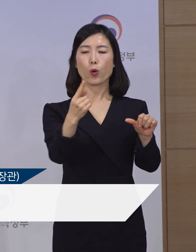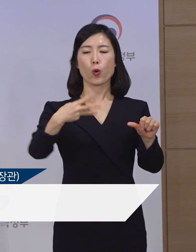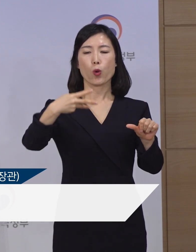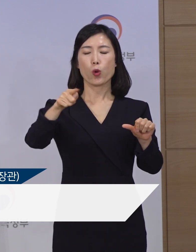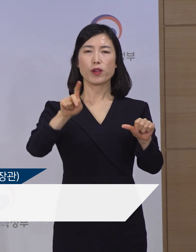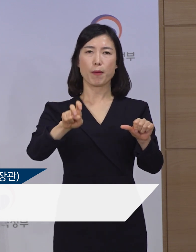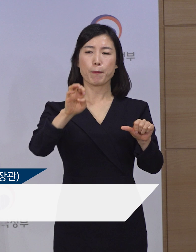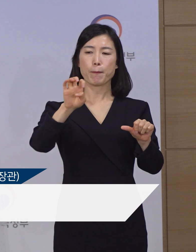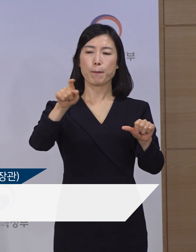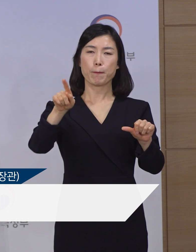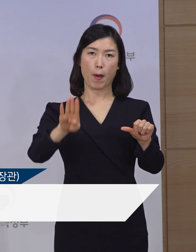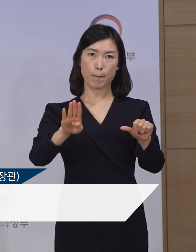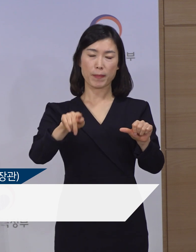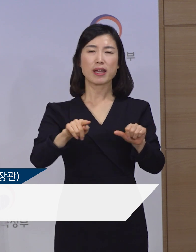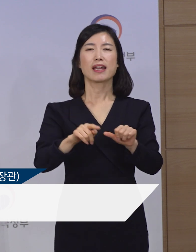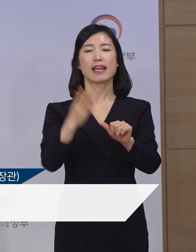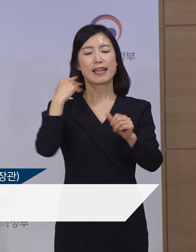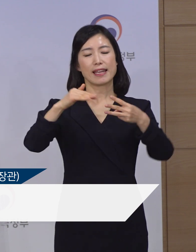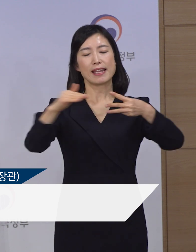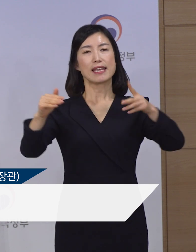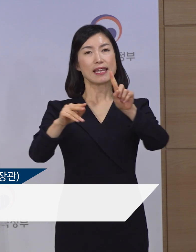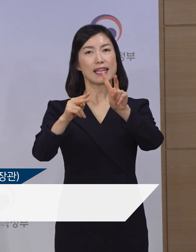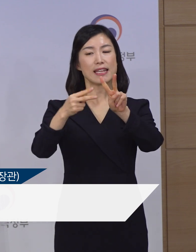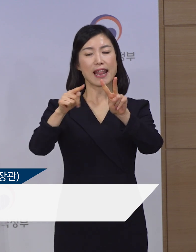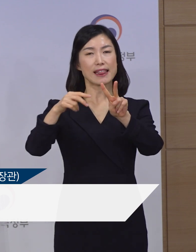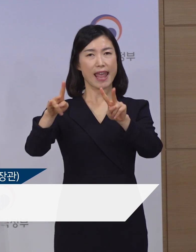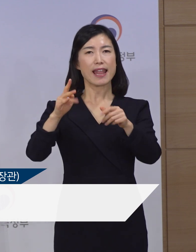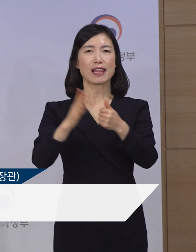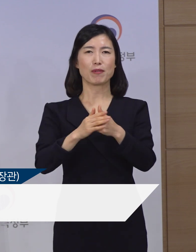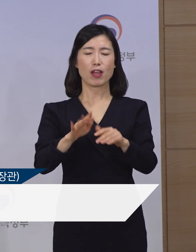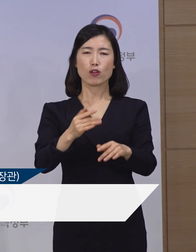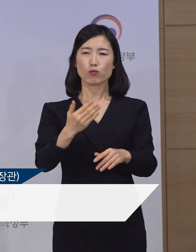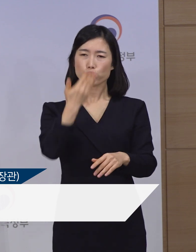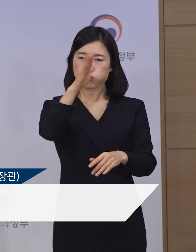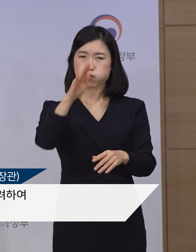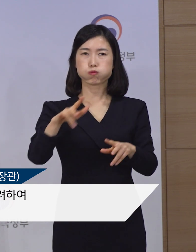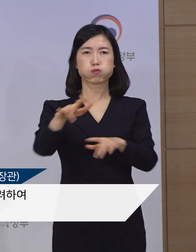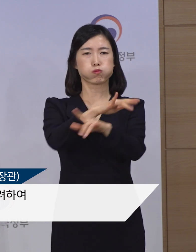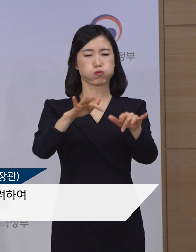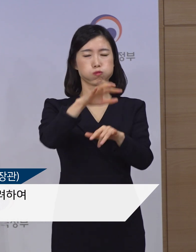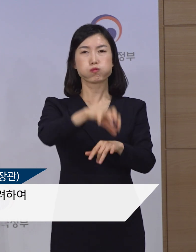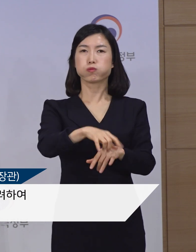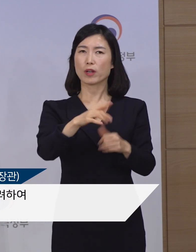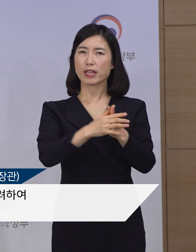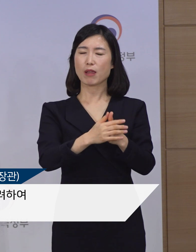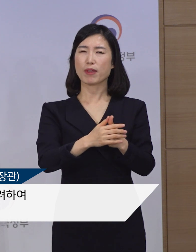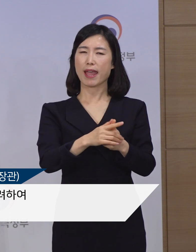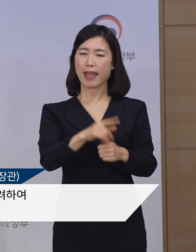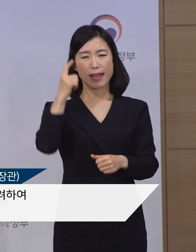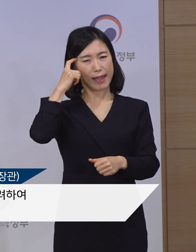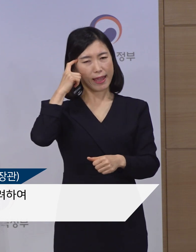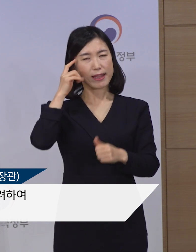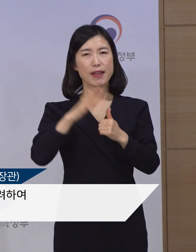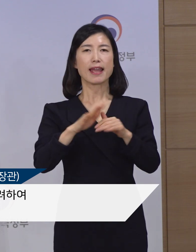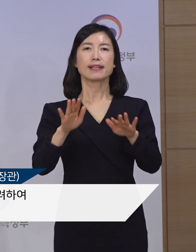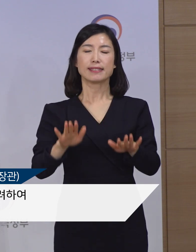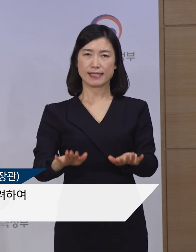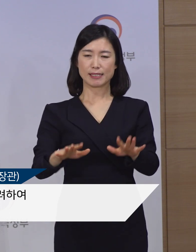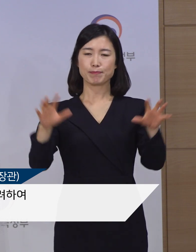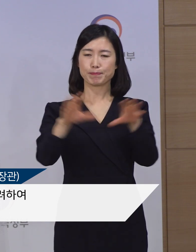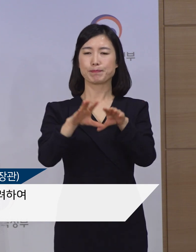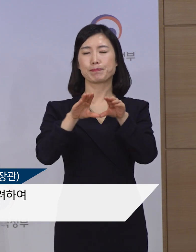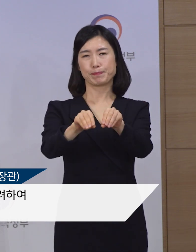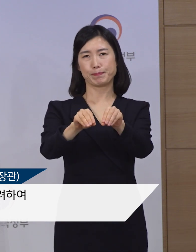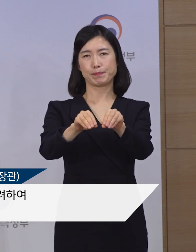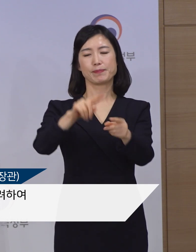5종과 홀더펍은 2단계부터 집합금지 조치가 적용되는 시설로서 불특정 다수가 밀접한 접촉이